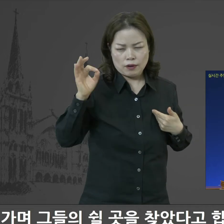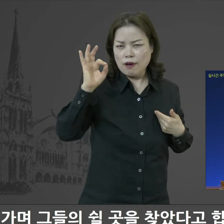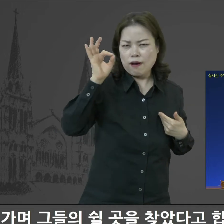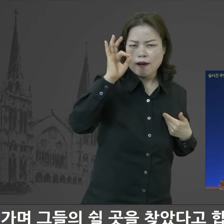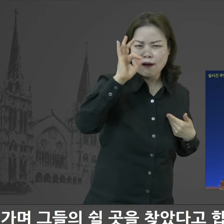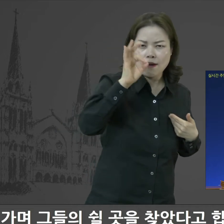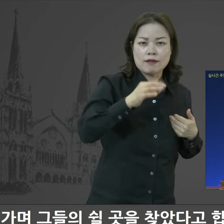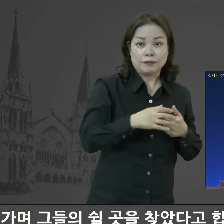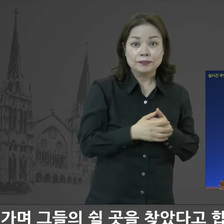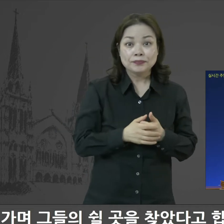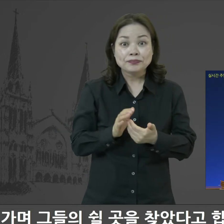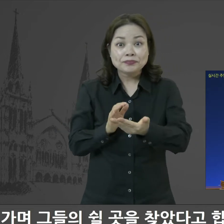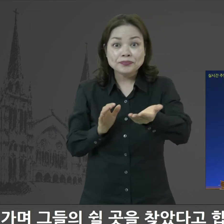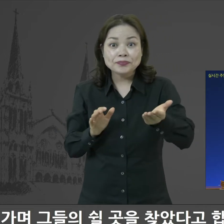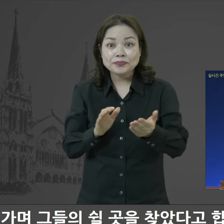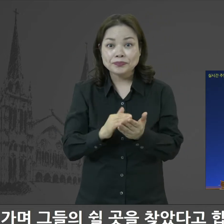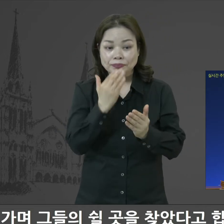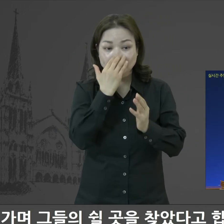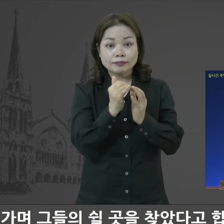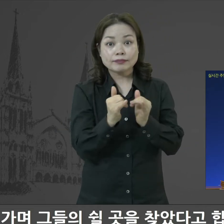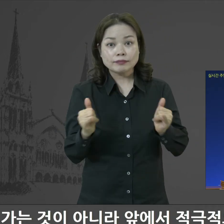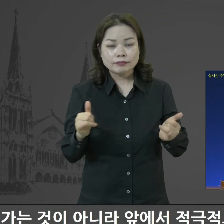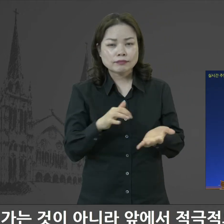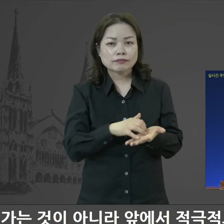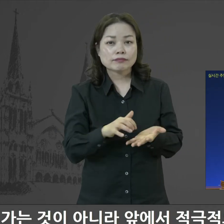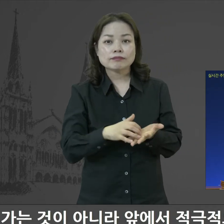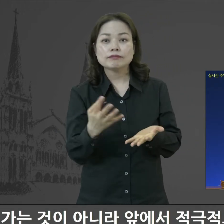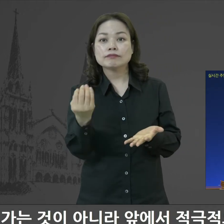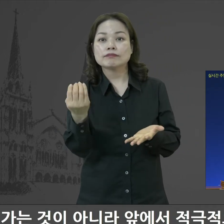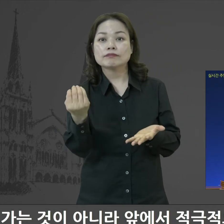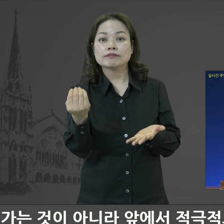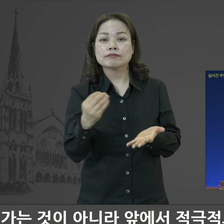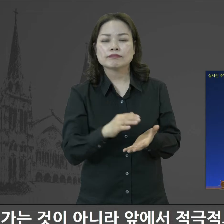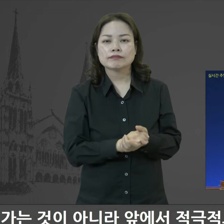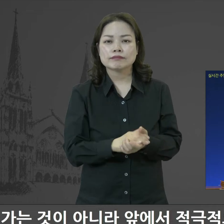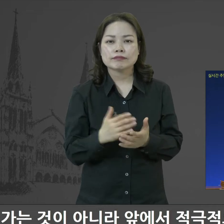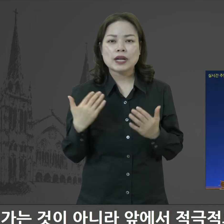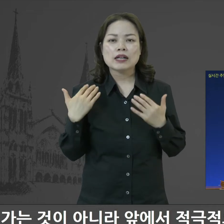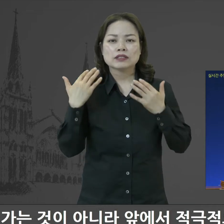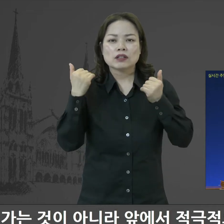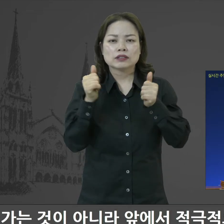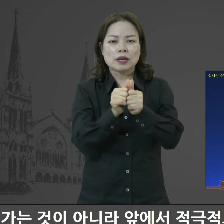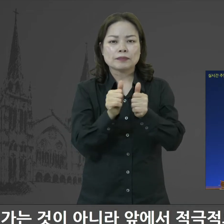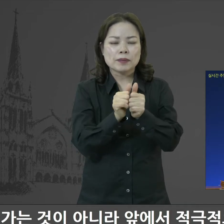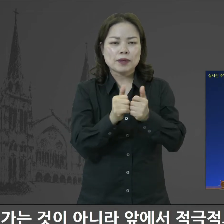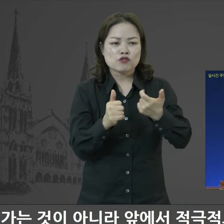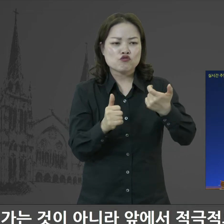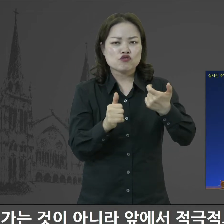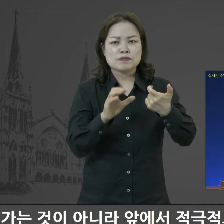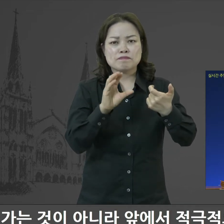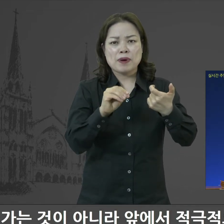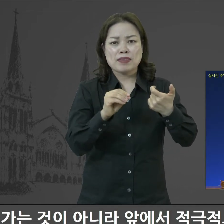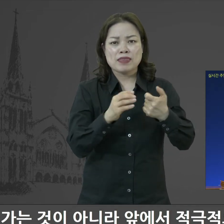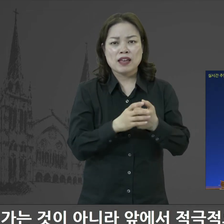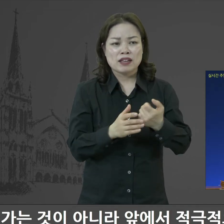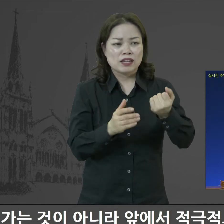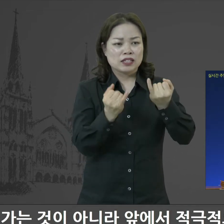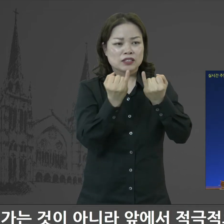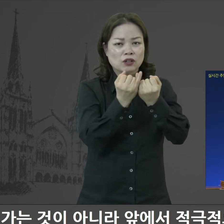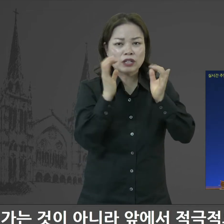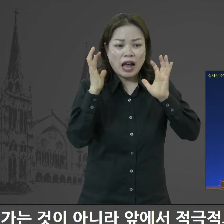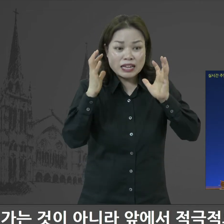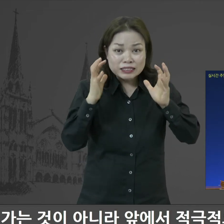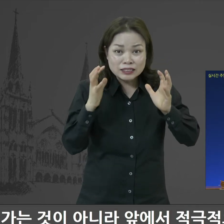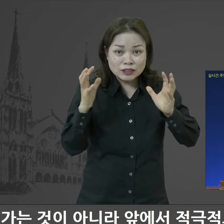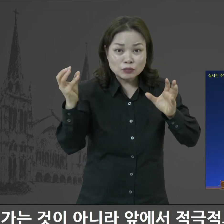것이죠. 여러분, 이스라엘 백성들의 수가 얼마였습니까? 성인만, 남자만 60만, 여자와